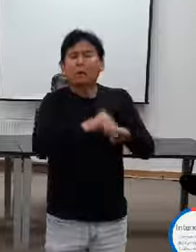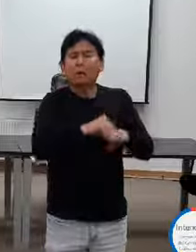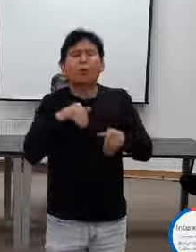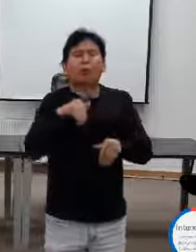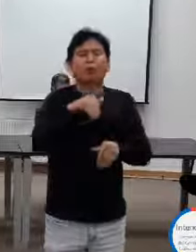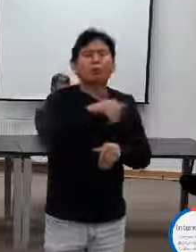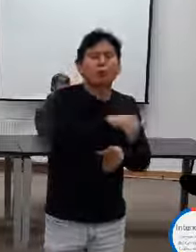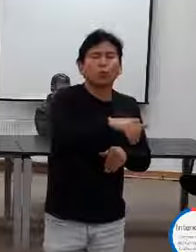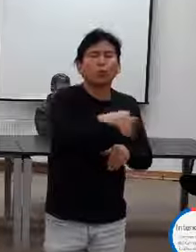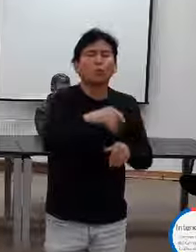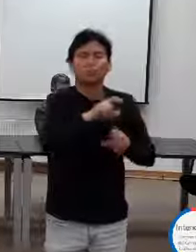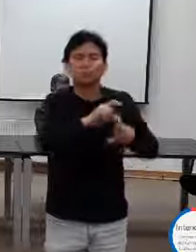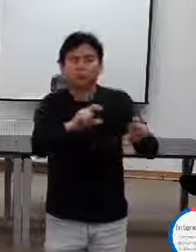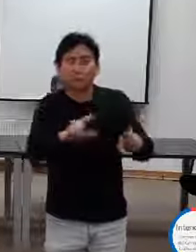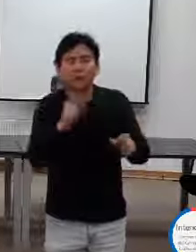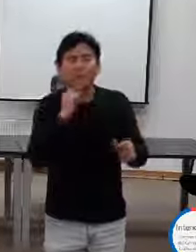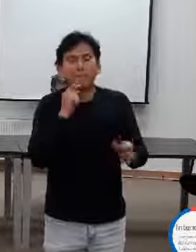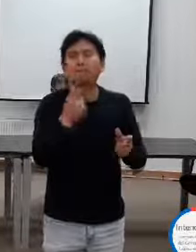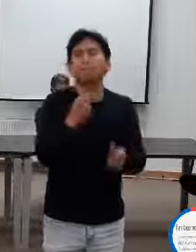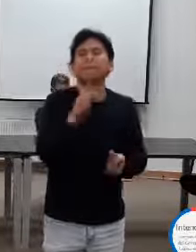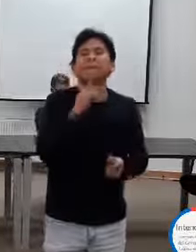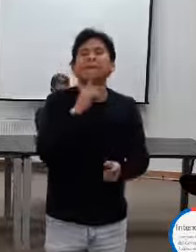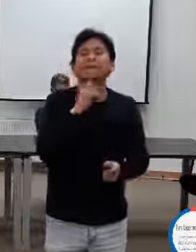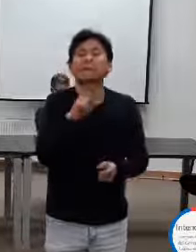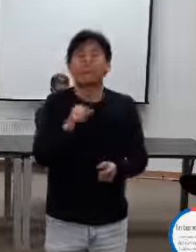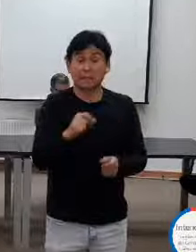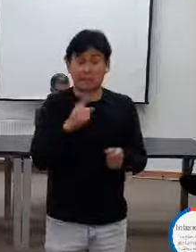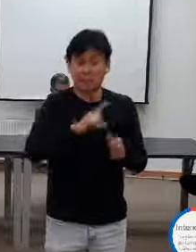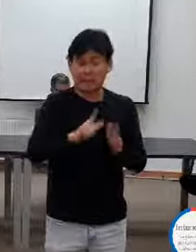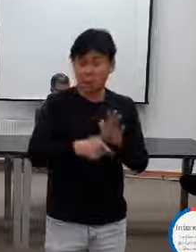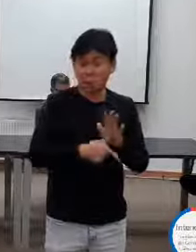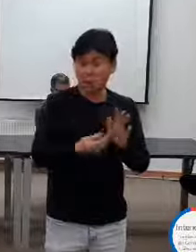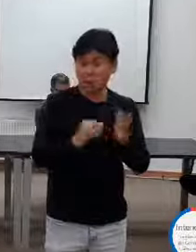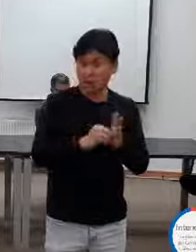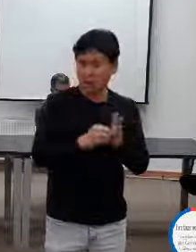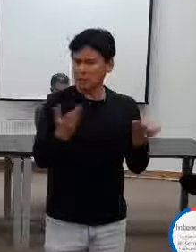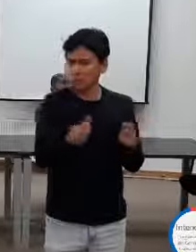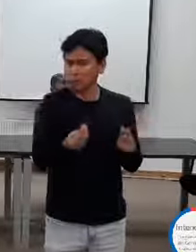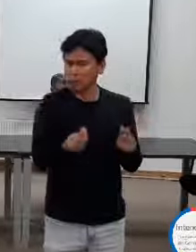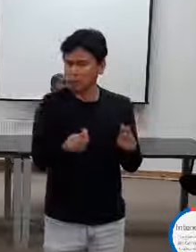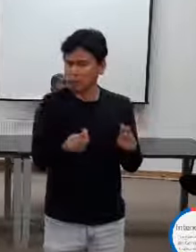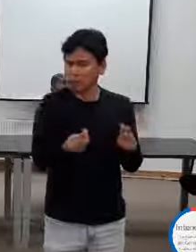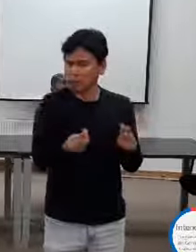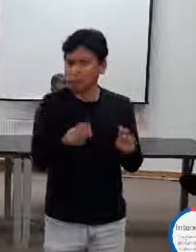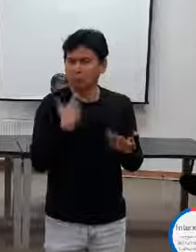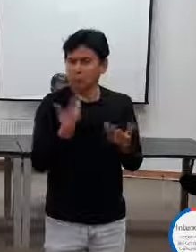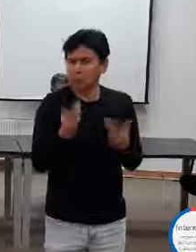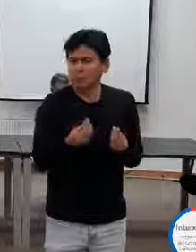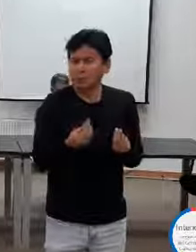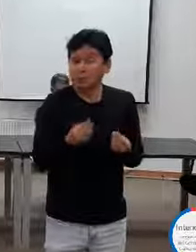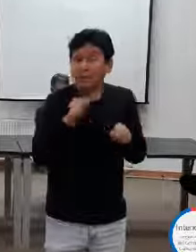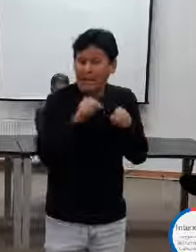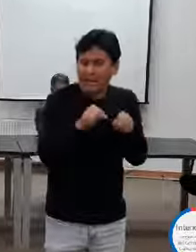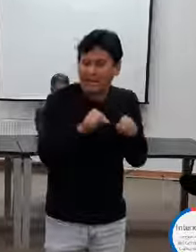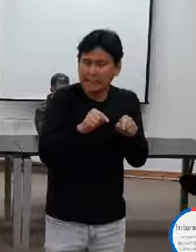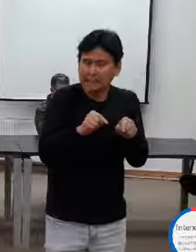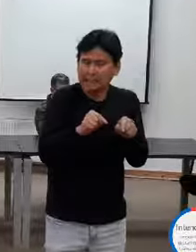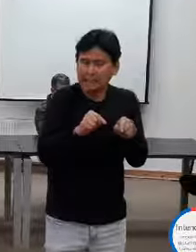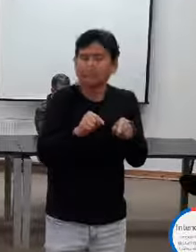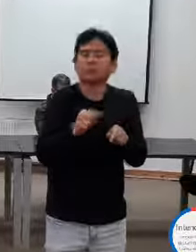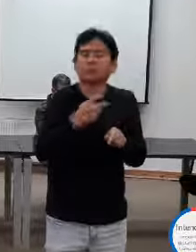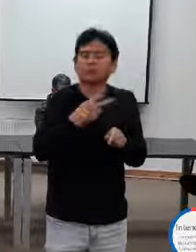bus con patente tanto. Hemos llegado a pedir hasta las patentes. Si el vehículo demora más, es porque algo pasó, porque pasó a alguna parte, y ahí ya